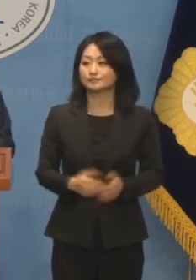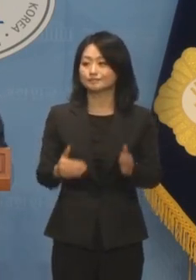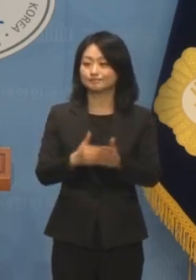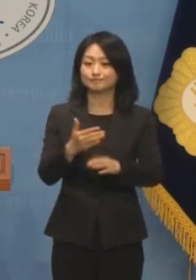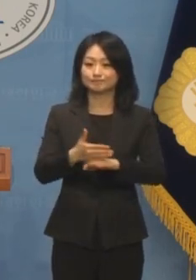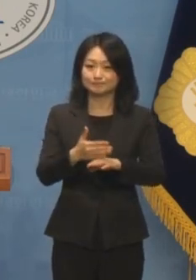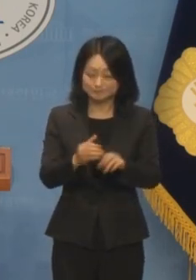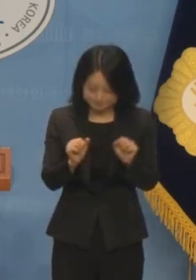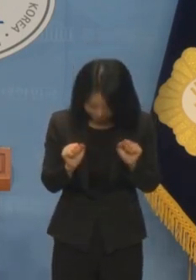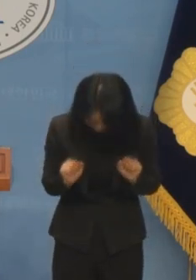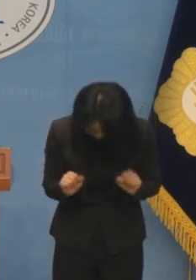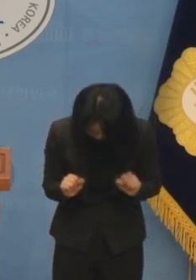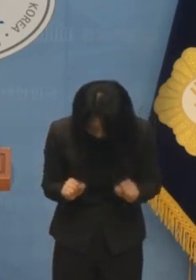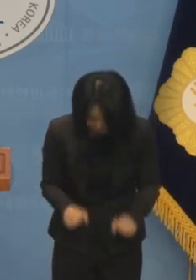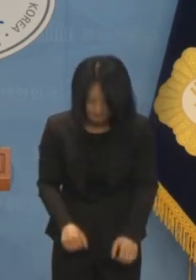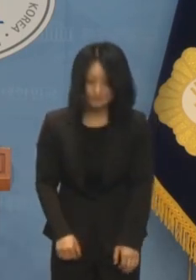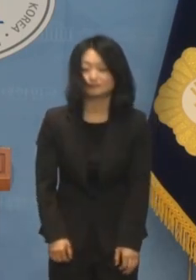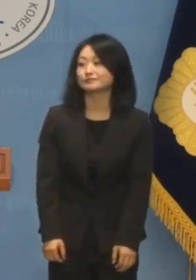이상입니다.